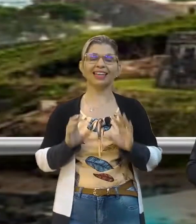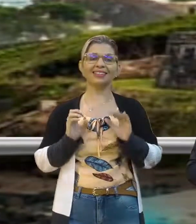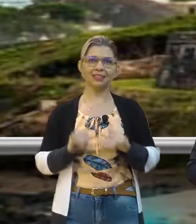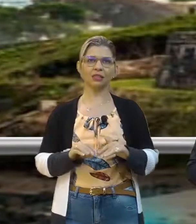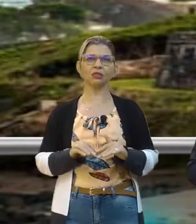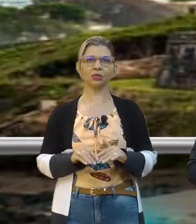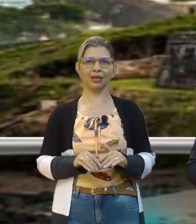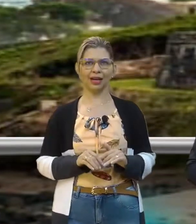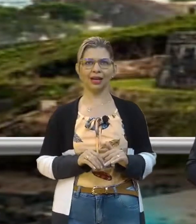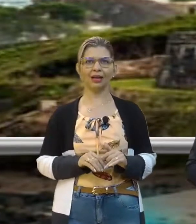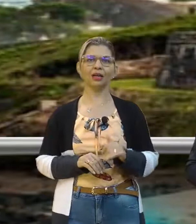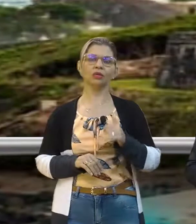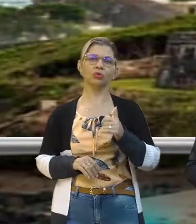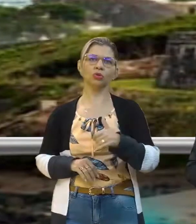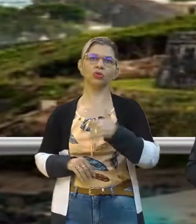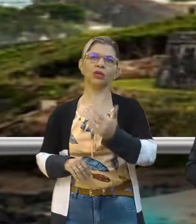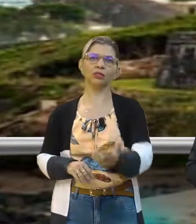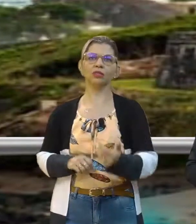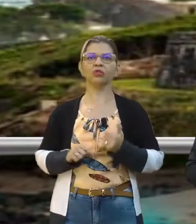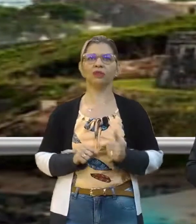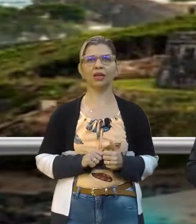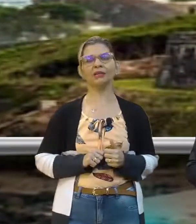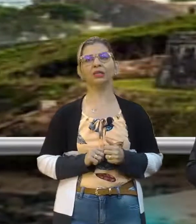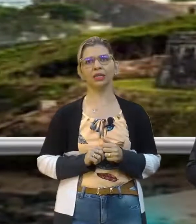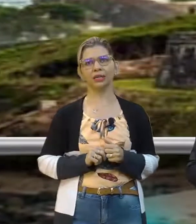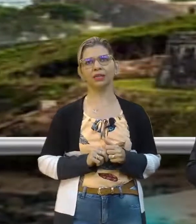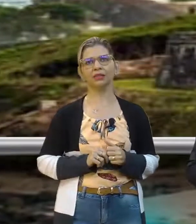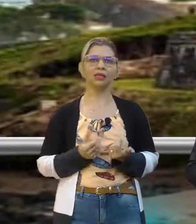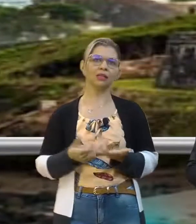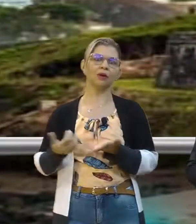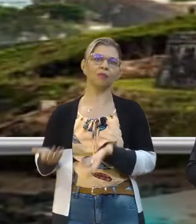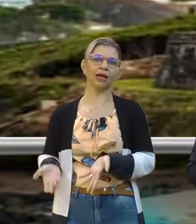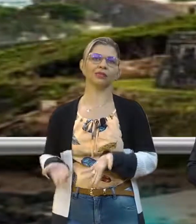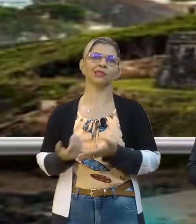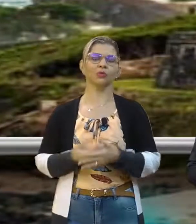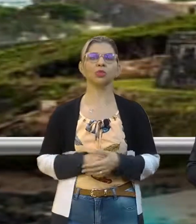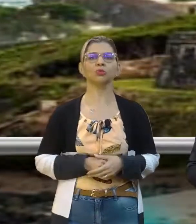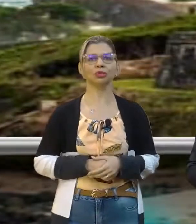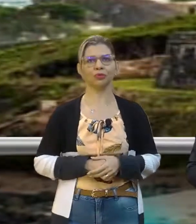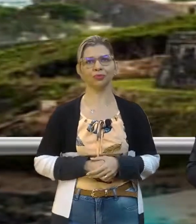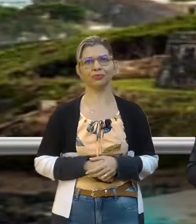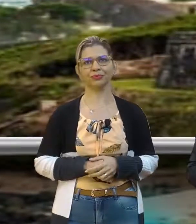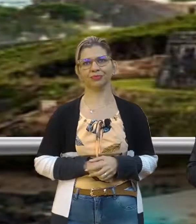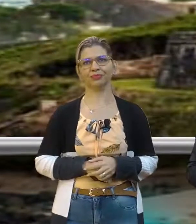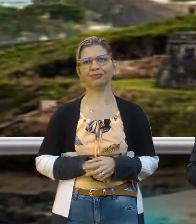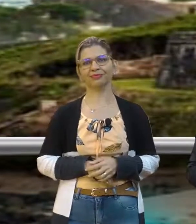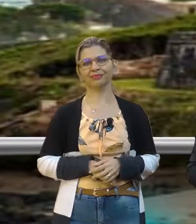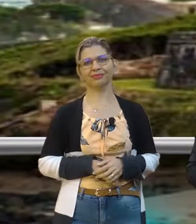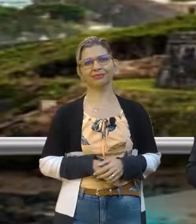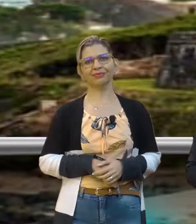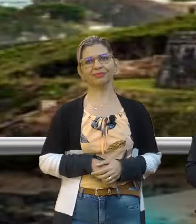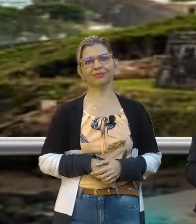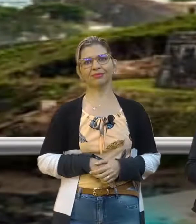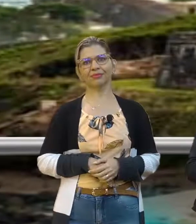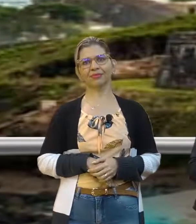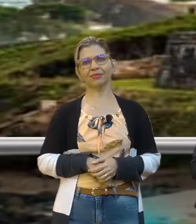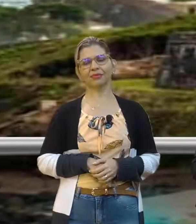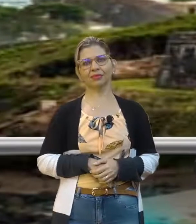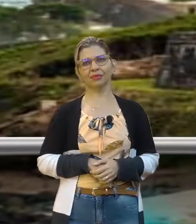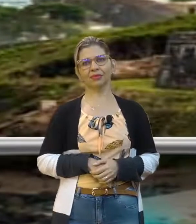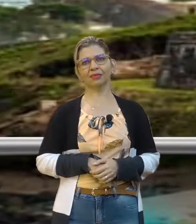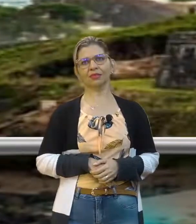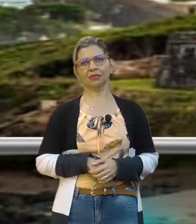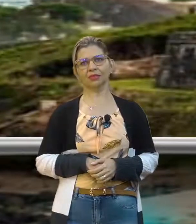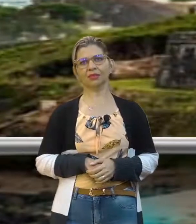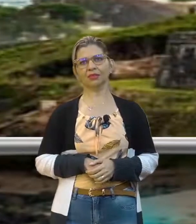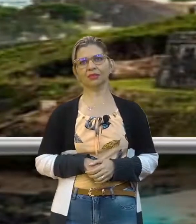né, nascidos lá, todo o restante fala inglês e não mais o espanhol. Infelizmente, a língua espanhola está ali